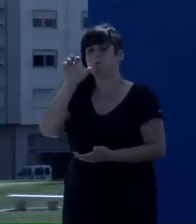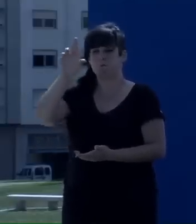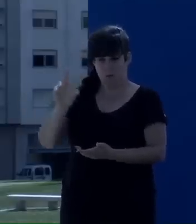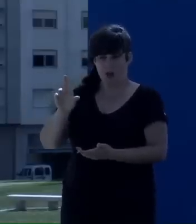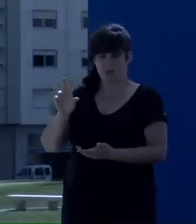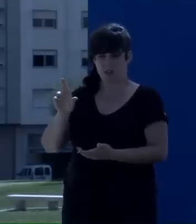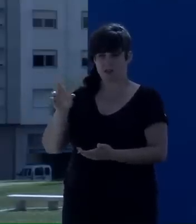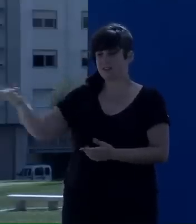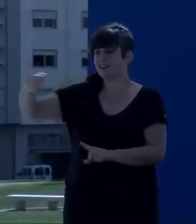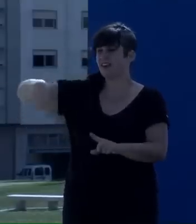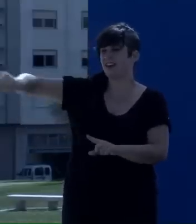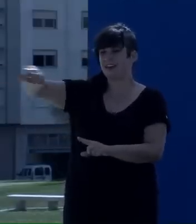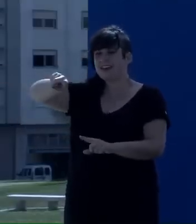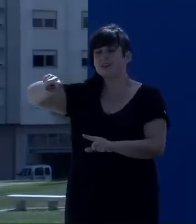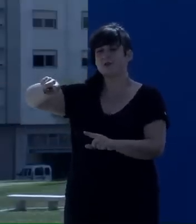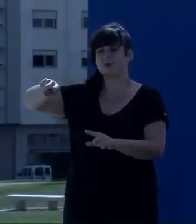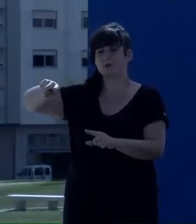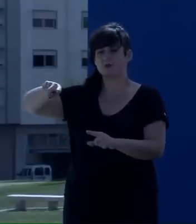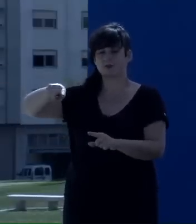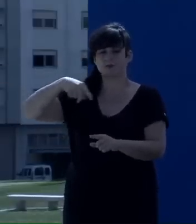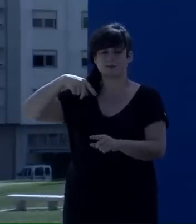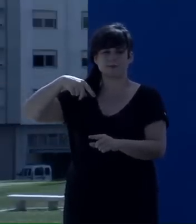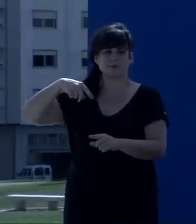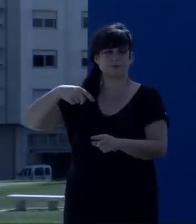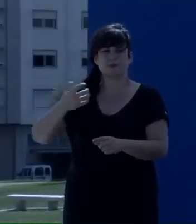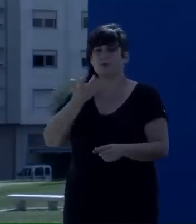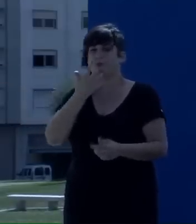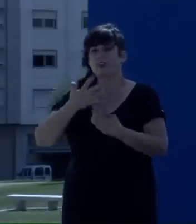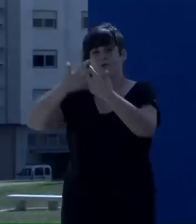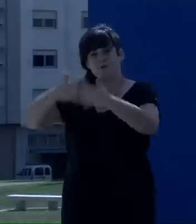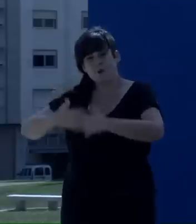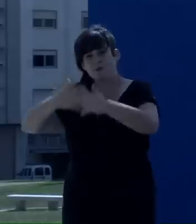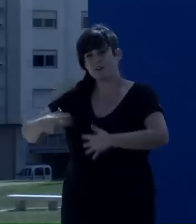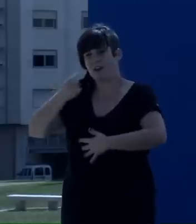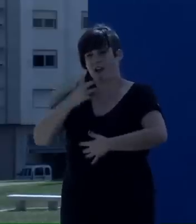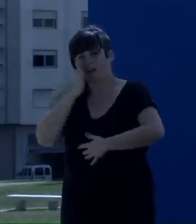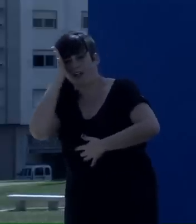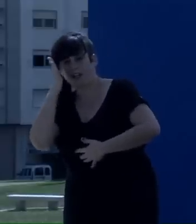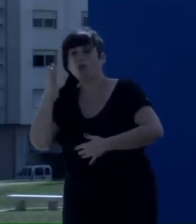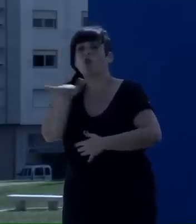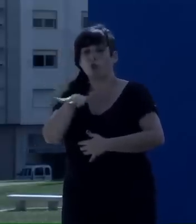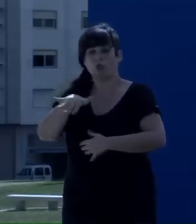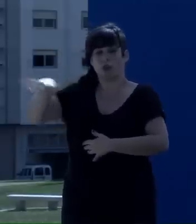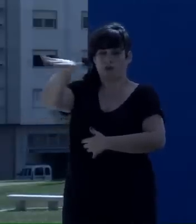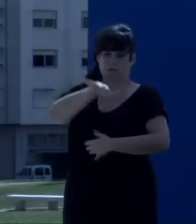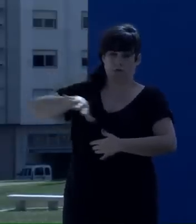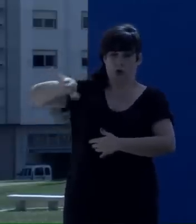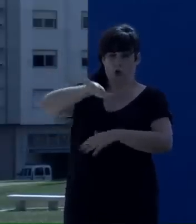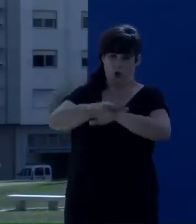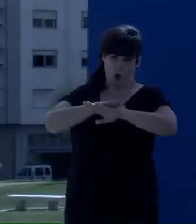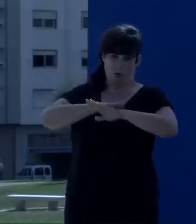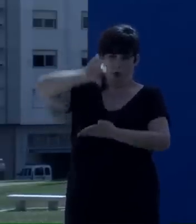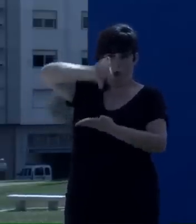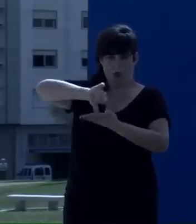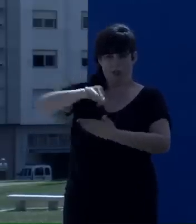burbuja mediática, as divisións Panzer que está na fábrica de estupefaciente que está instalada no poder central do Estado e tamén no poder